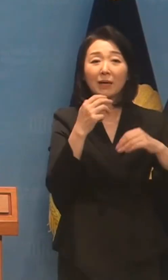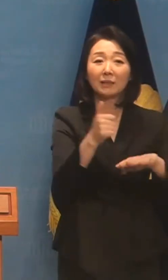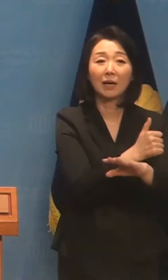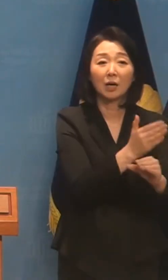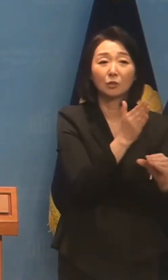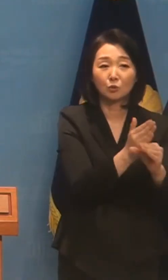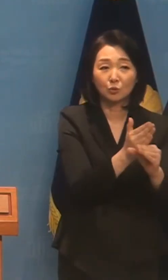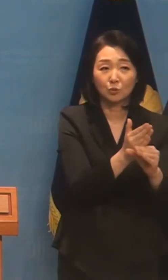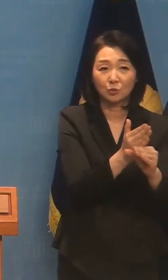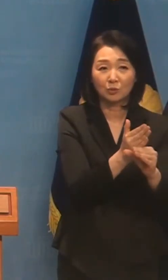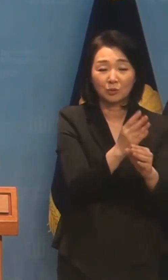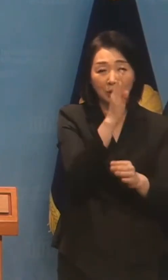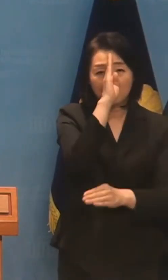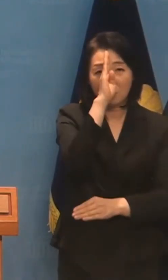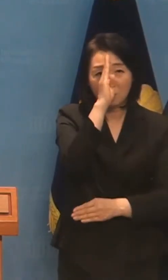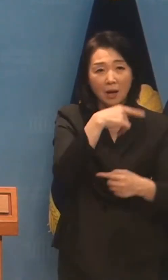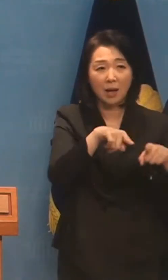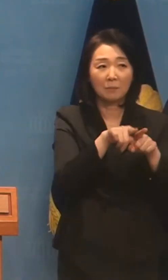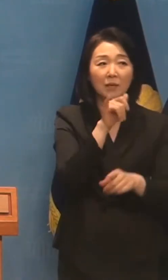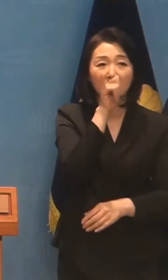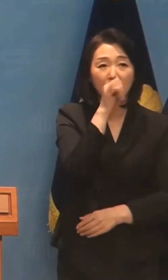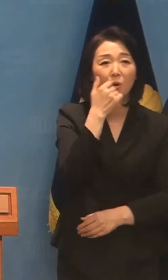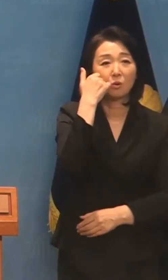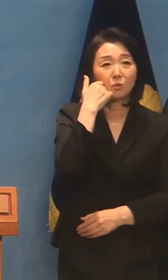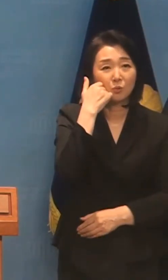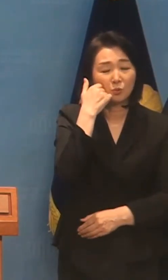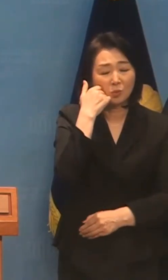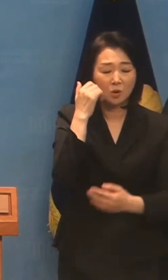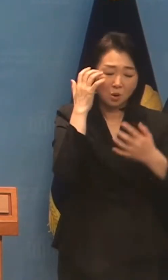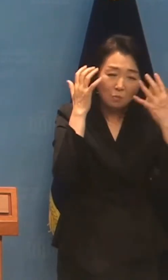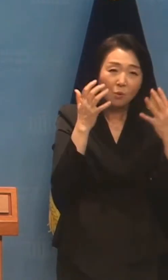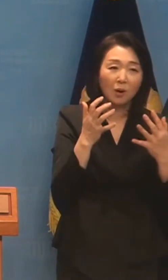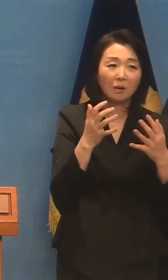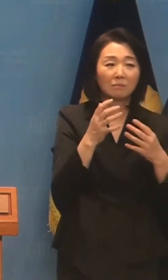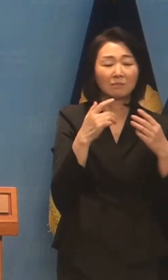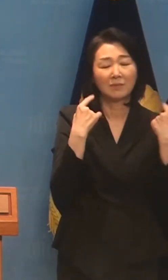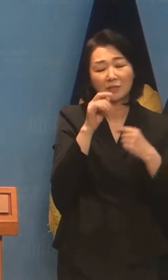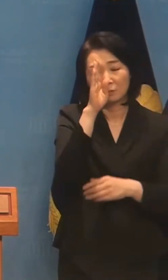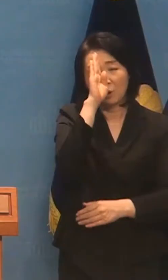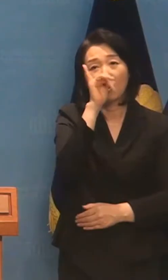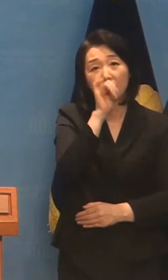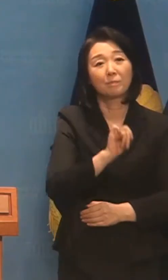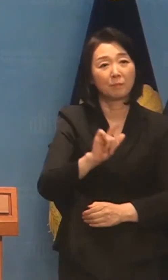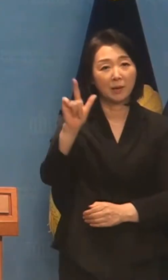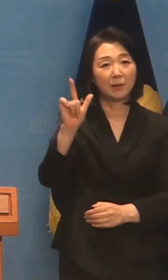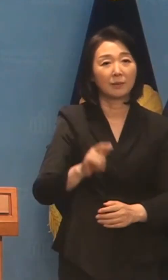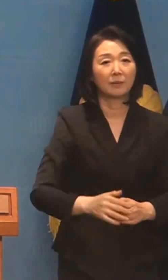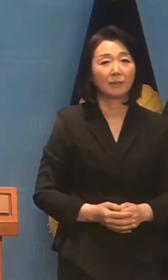특히 여러 질환을 함께 앓고 있는 복합 만성질환자인 경우가 대부분입니다.